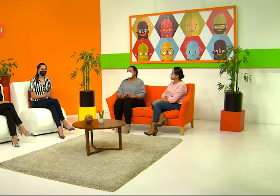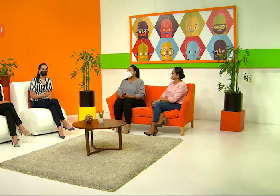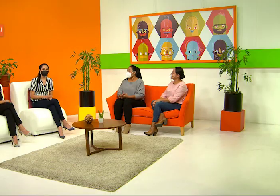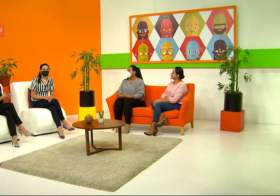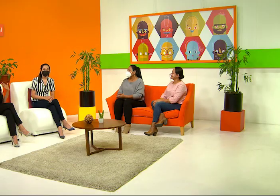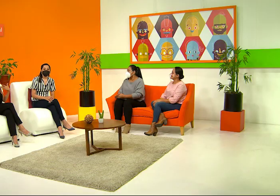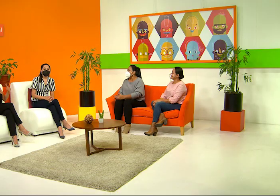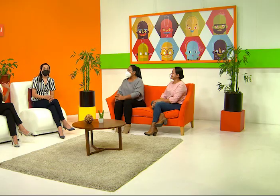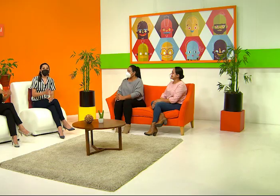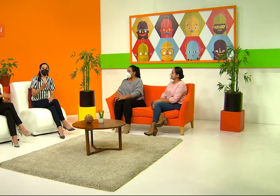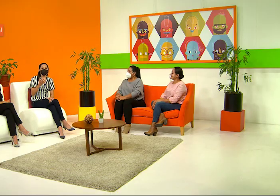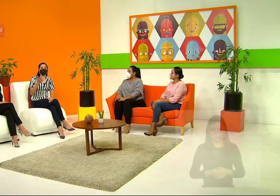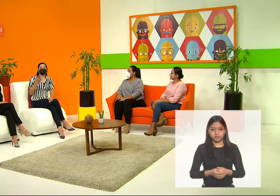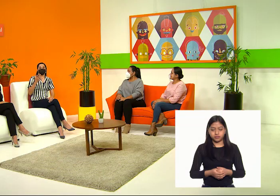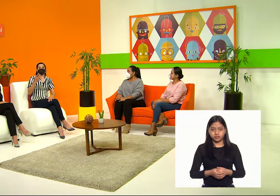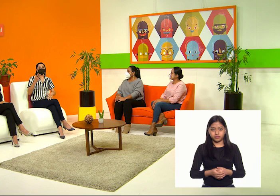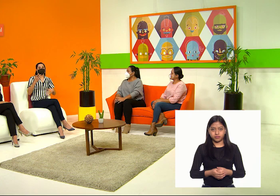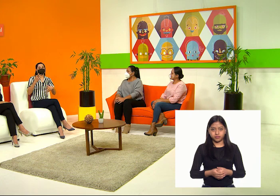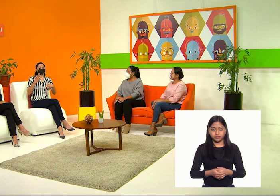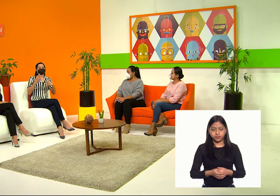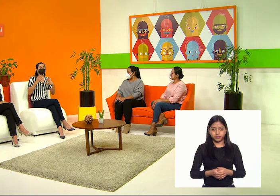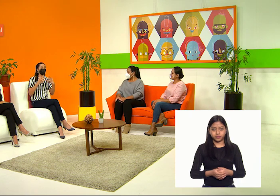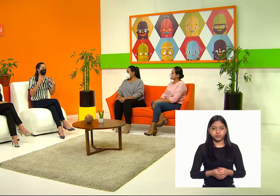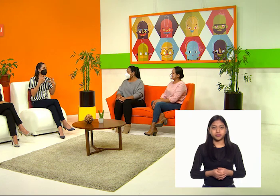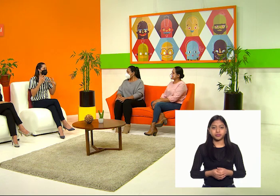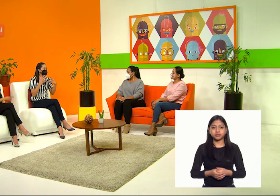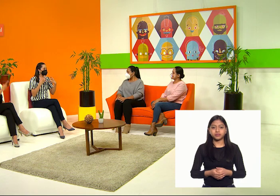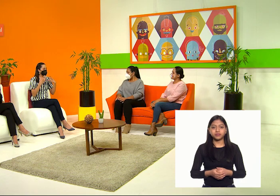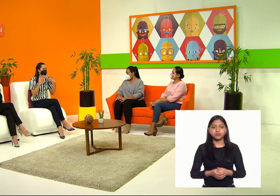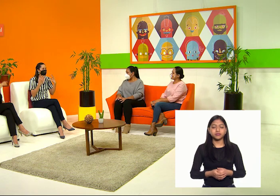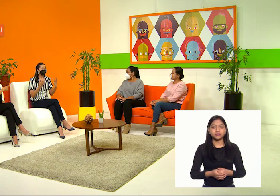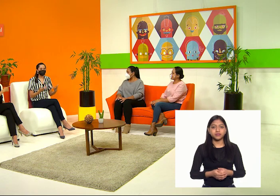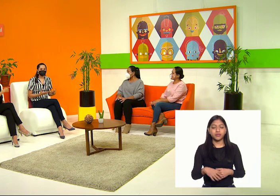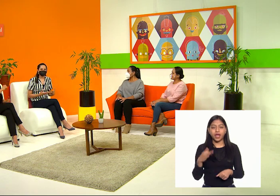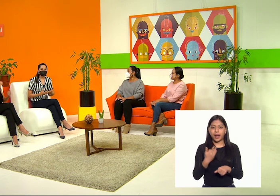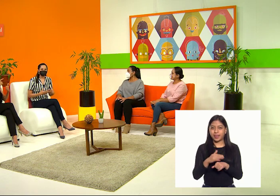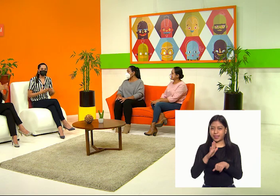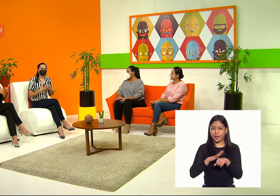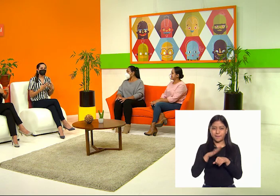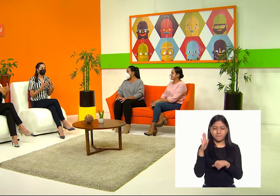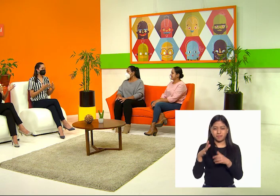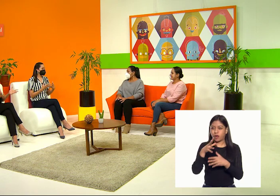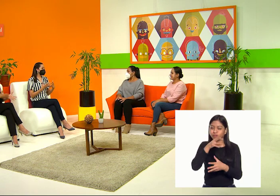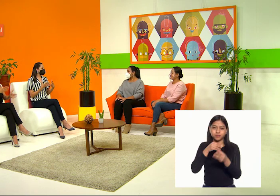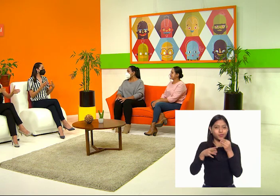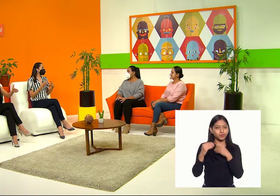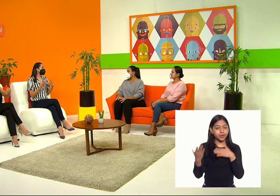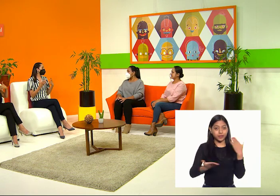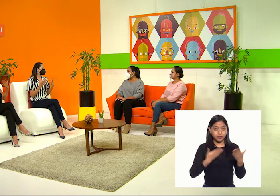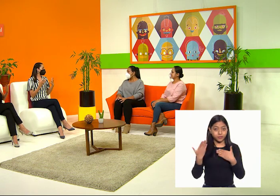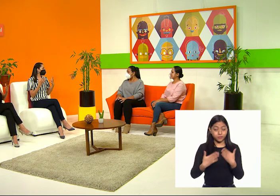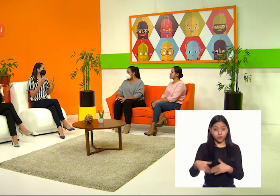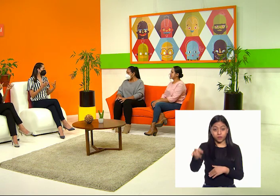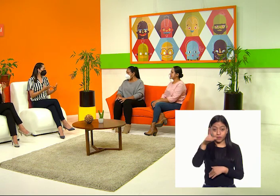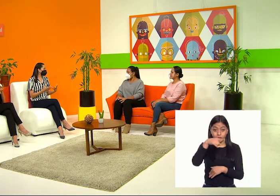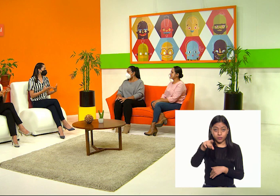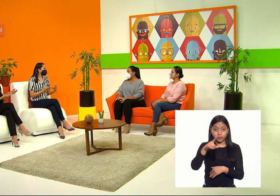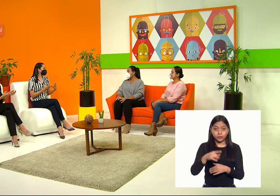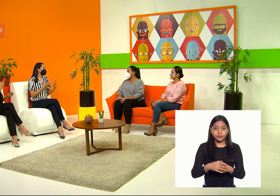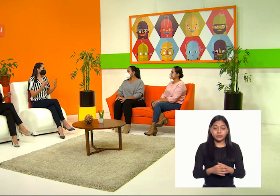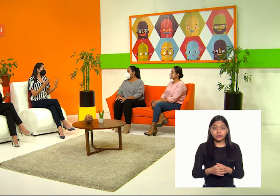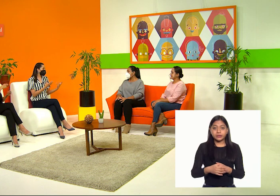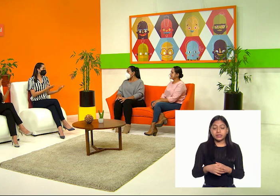¡Wow! Para hacer un momento más dinámico y placentero tanto para